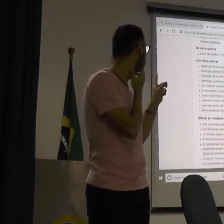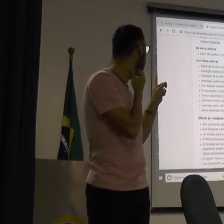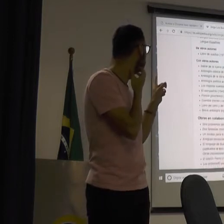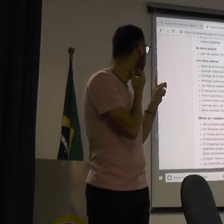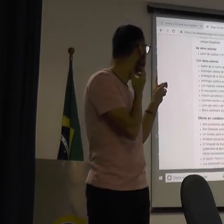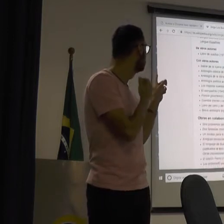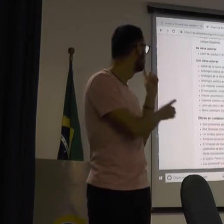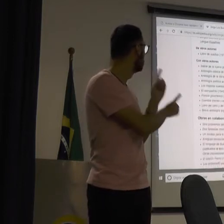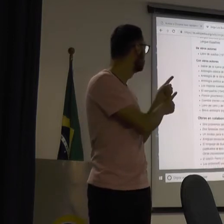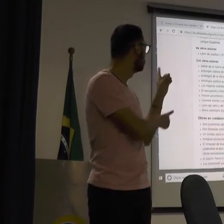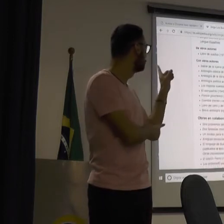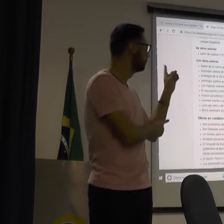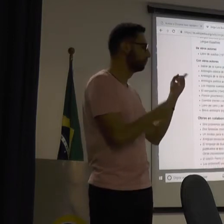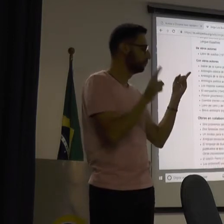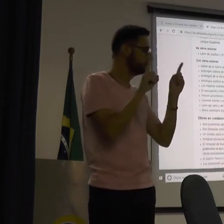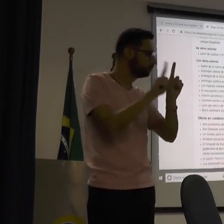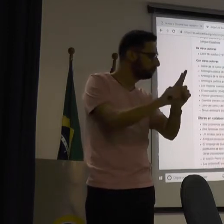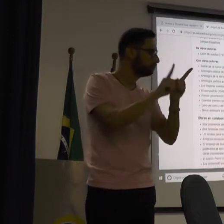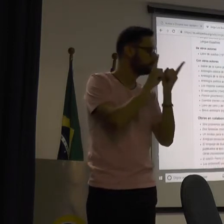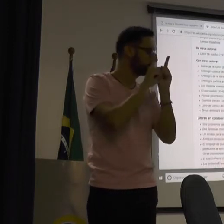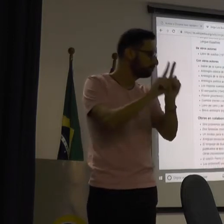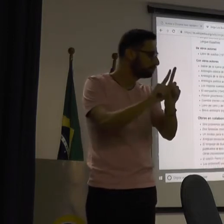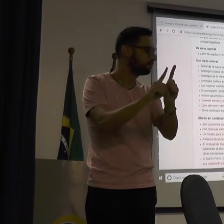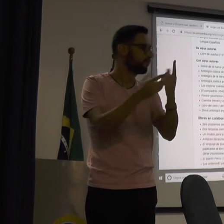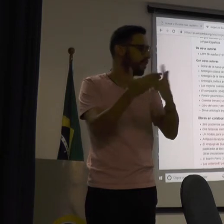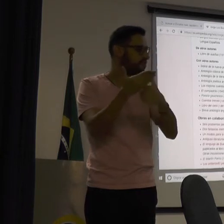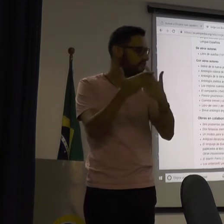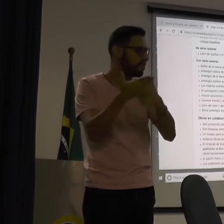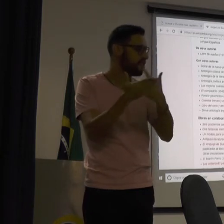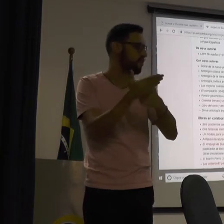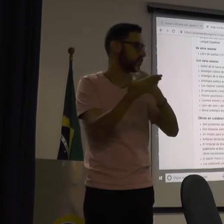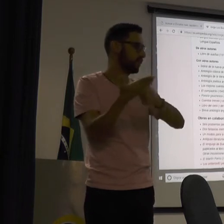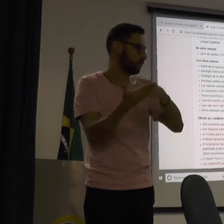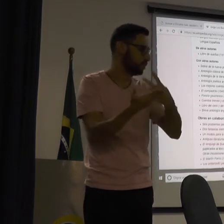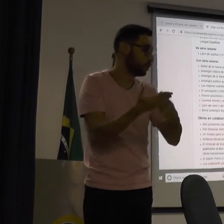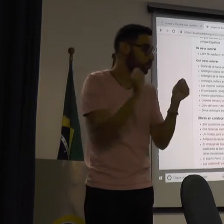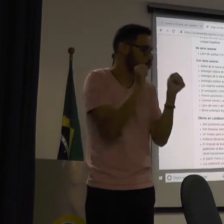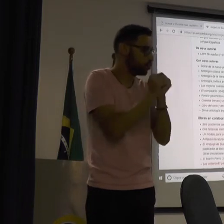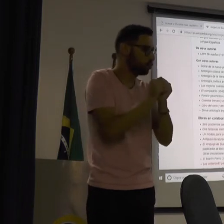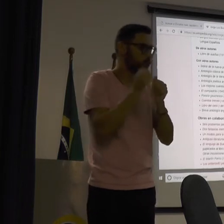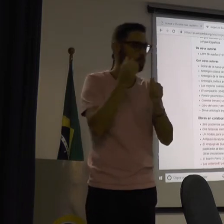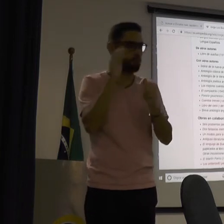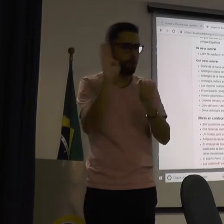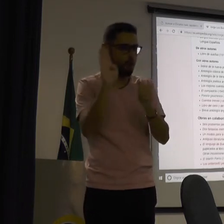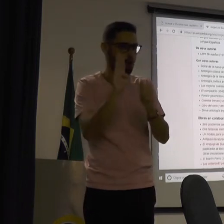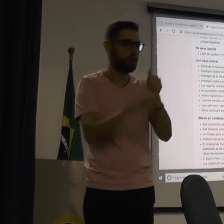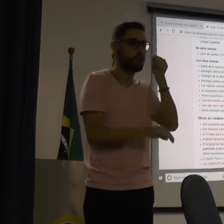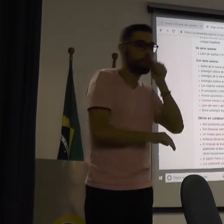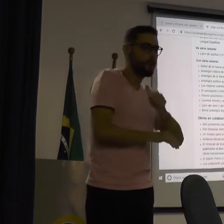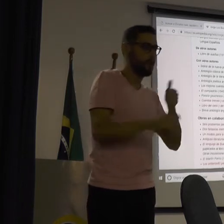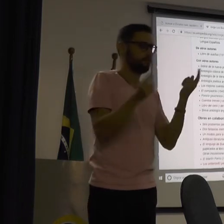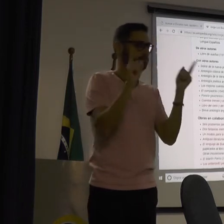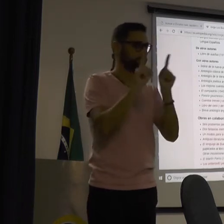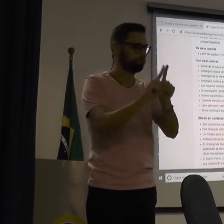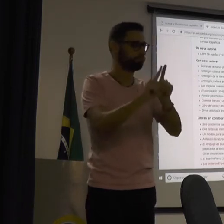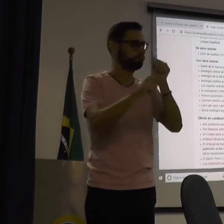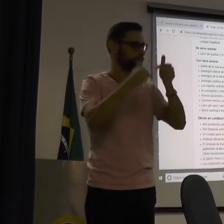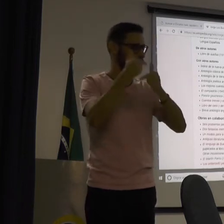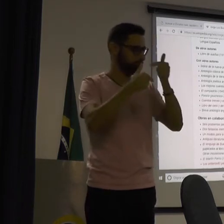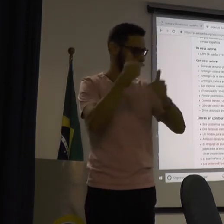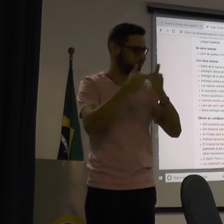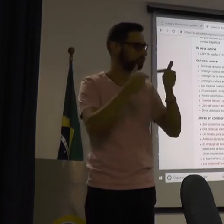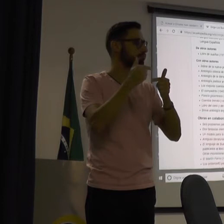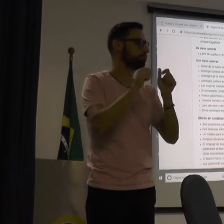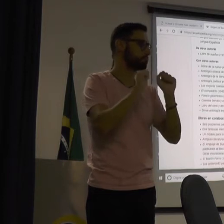Aí está bem. E obras em colaboração, né? Bom, aqui não vou ver como ele fez com